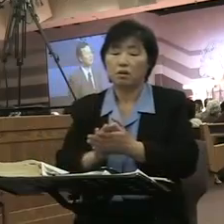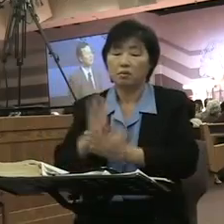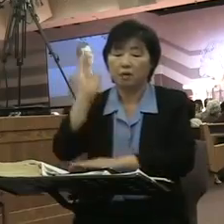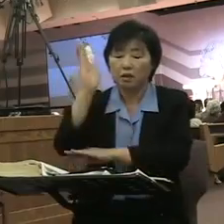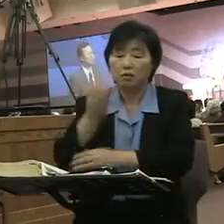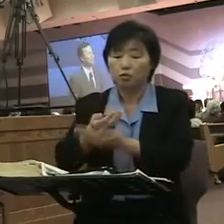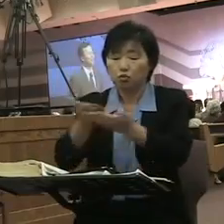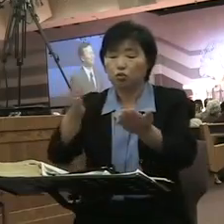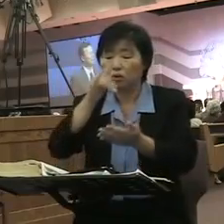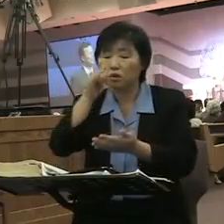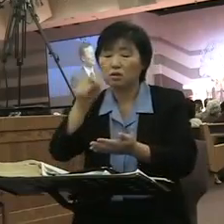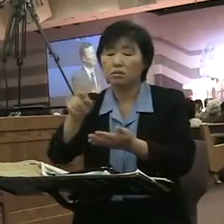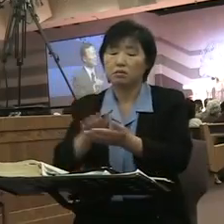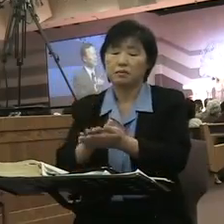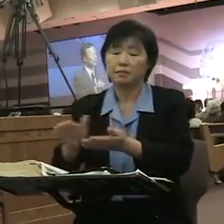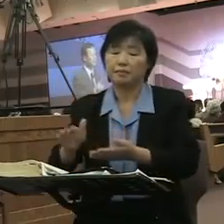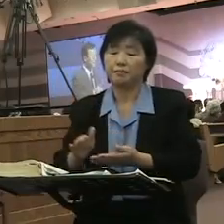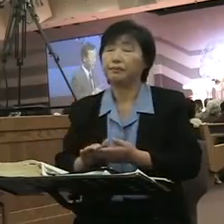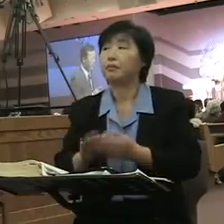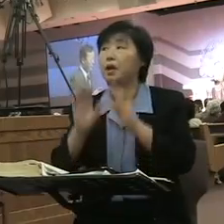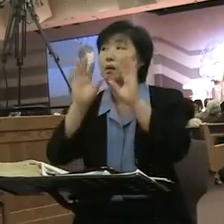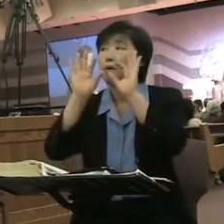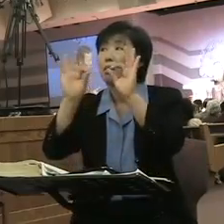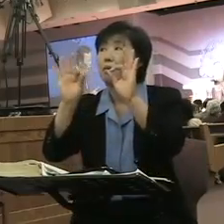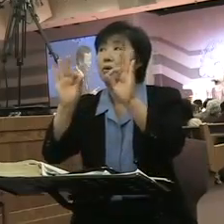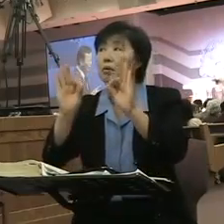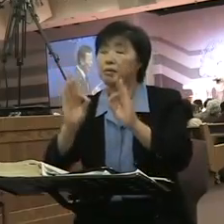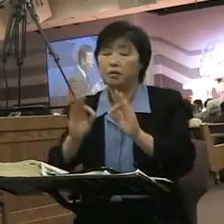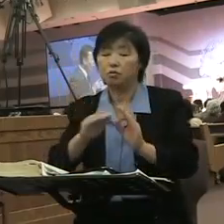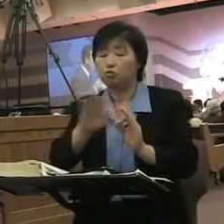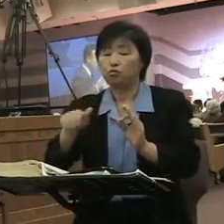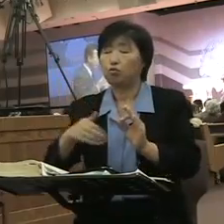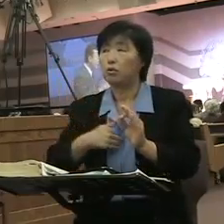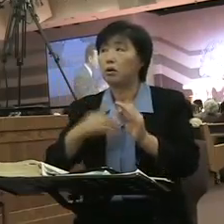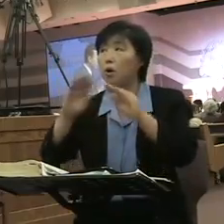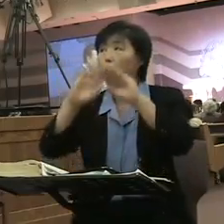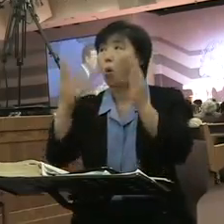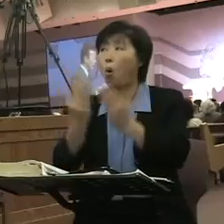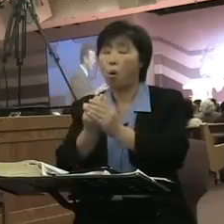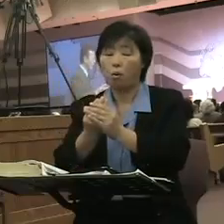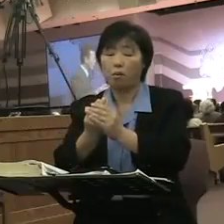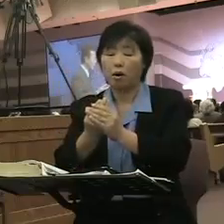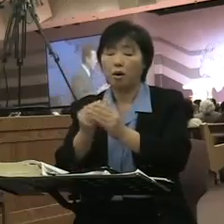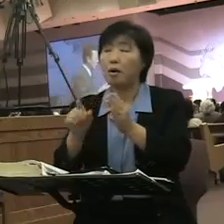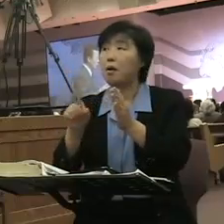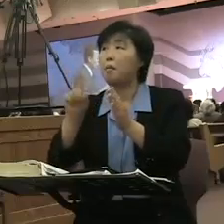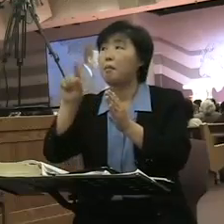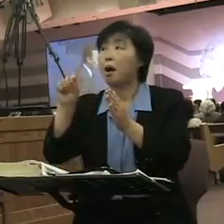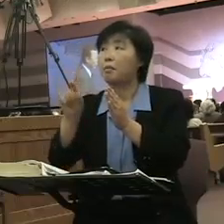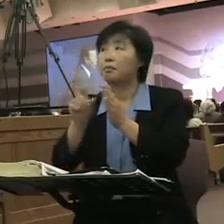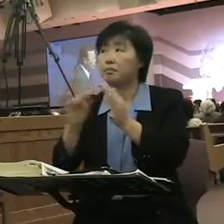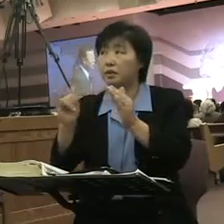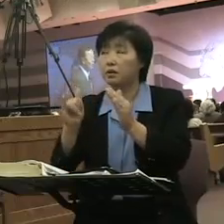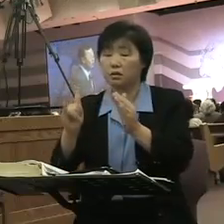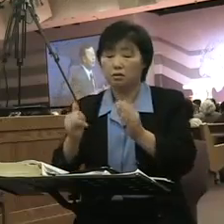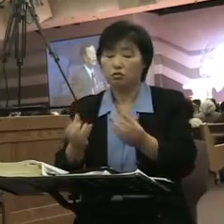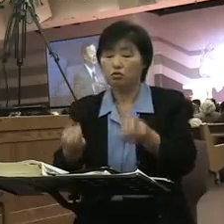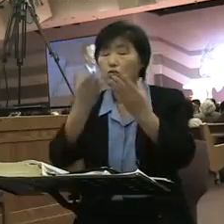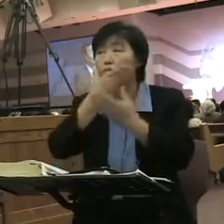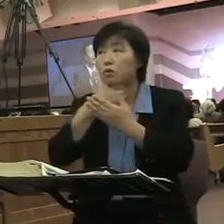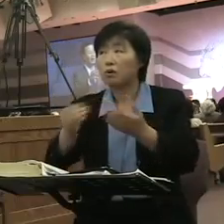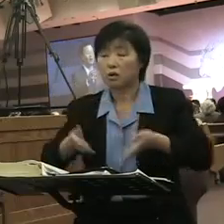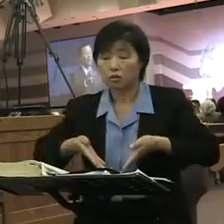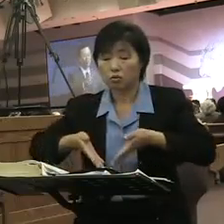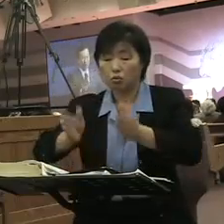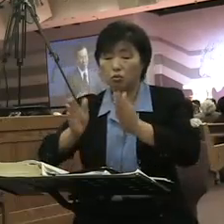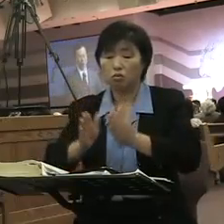거예요. 그런데 보세요. 우리가 온 만민을 위하여 축복의 통로를